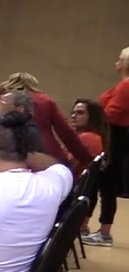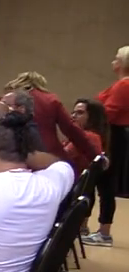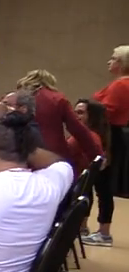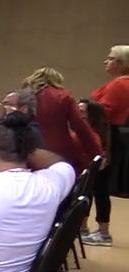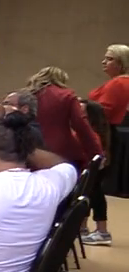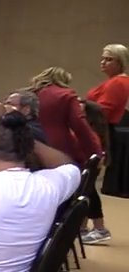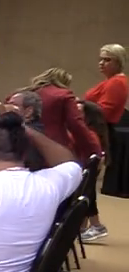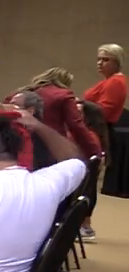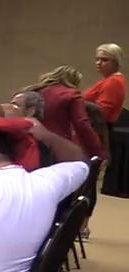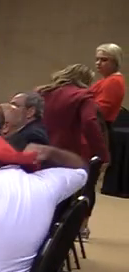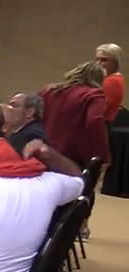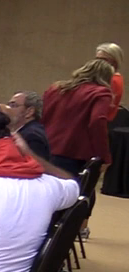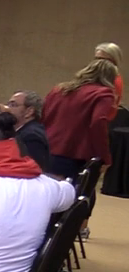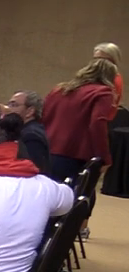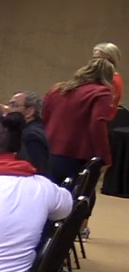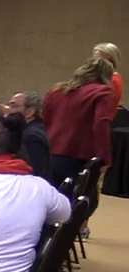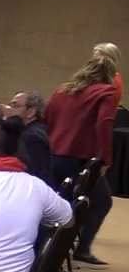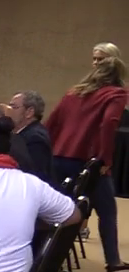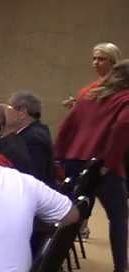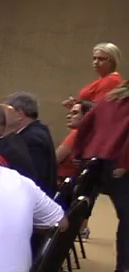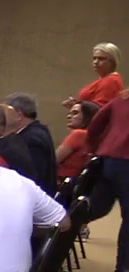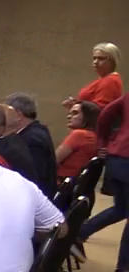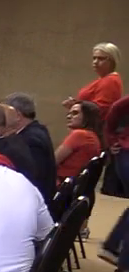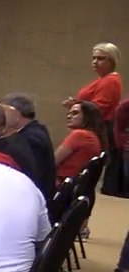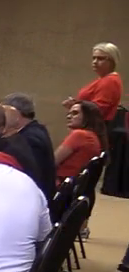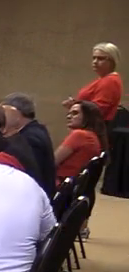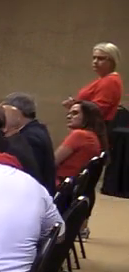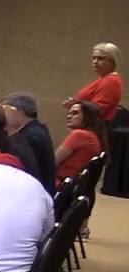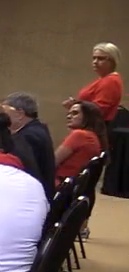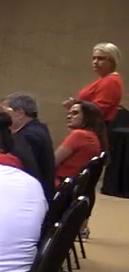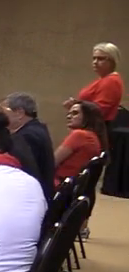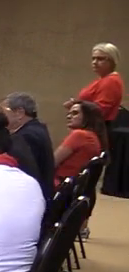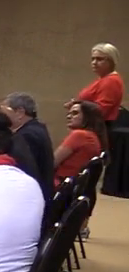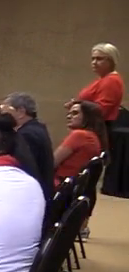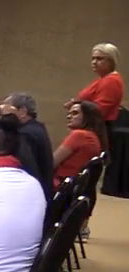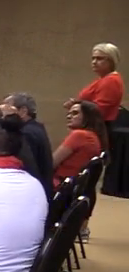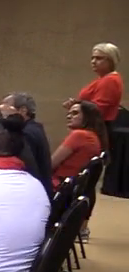Agora é o Luiz. Luiz.